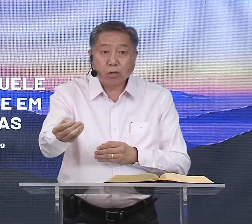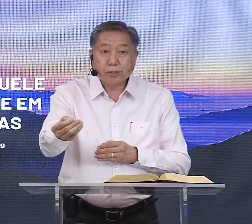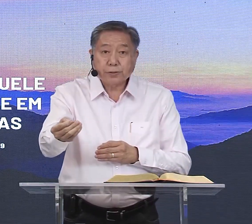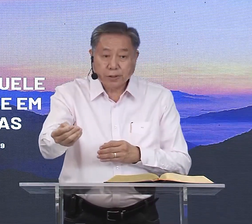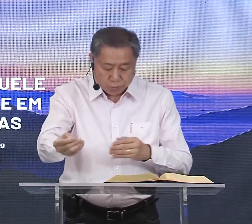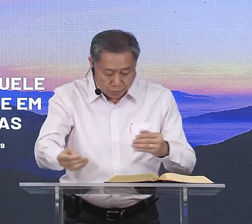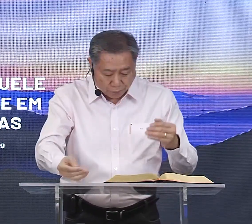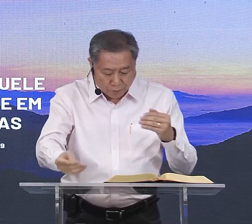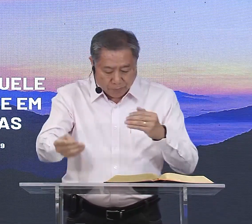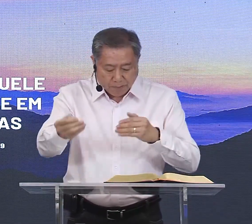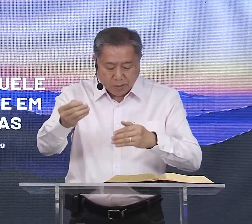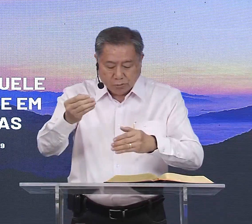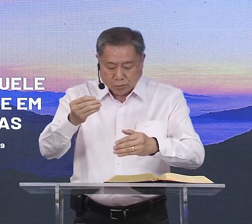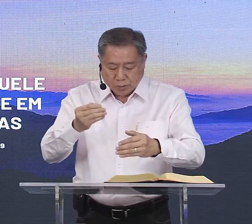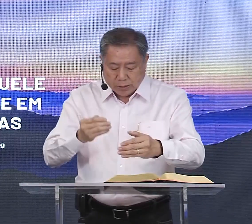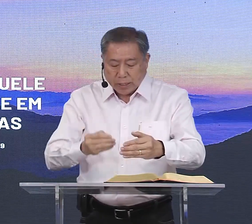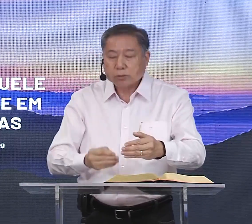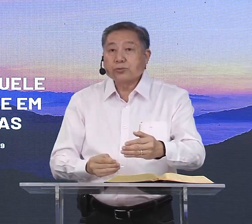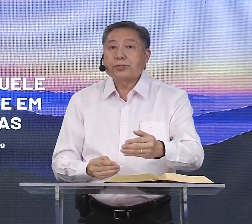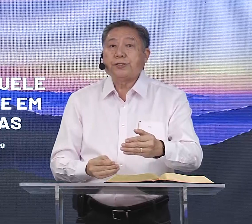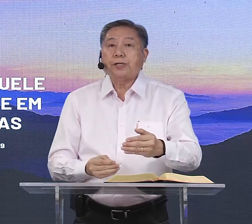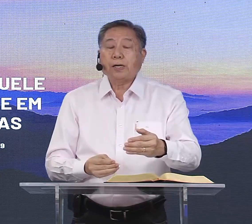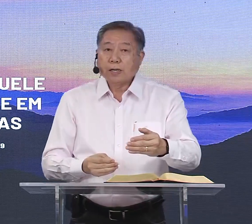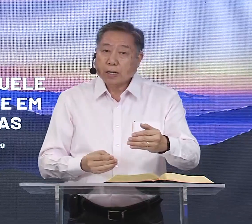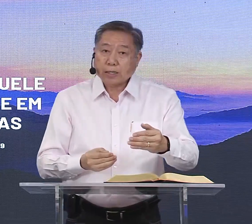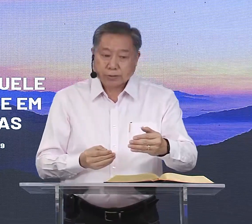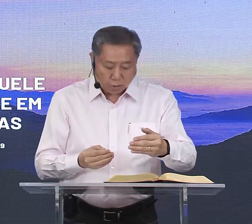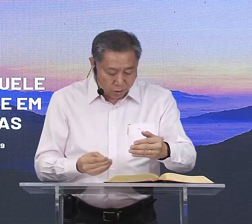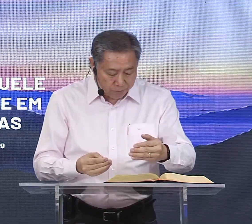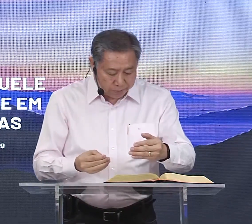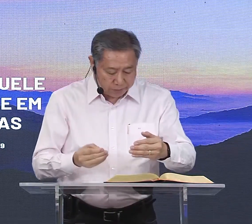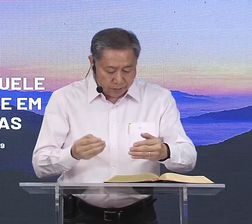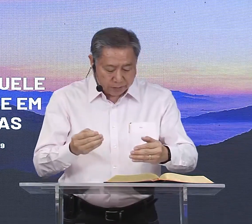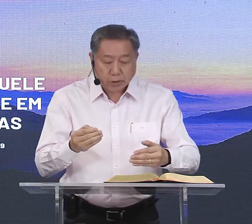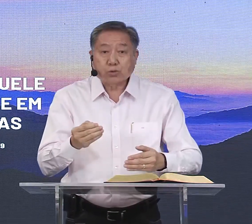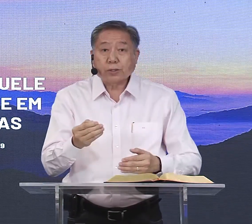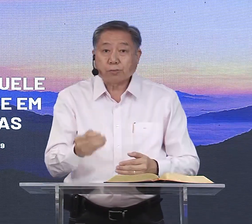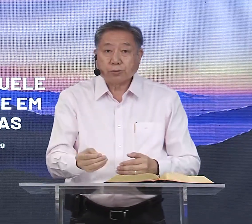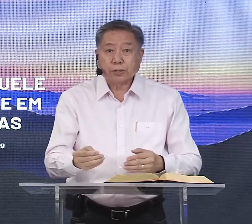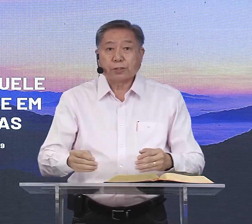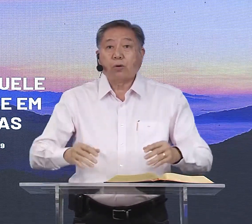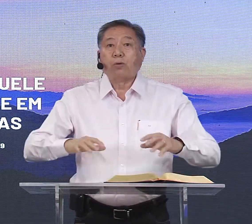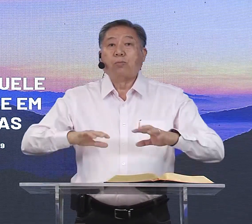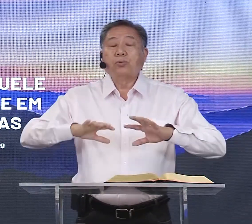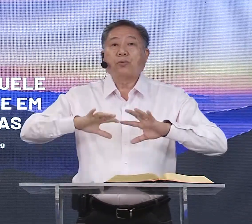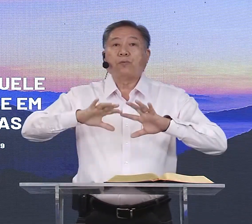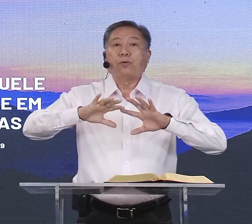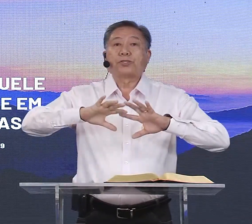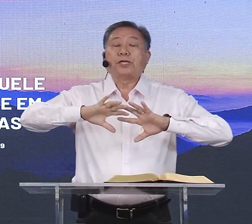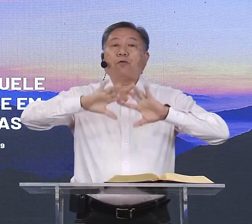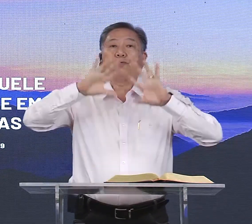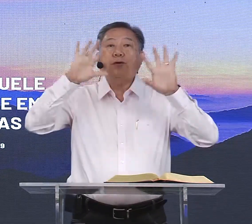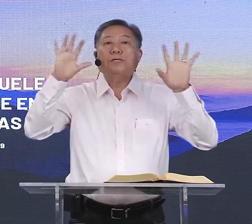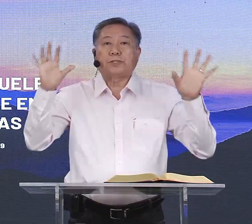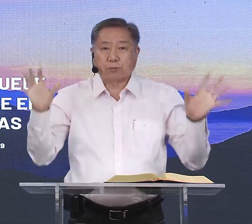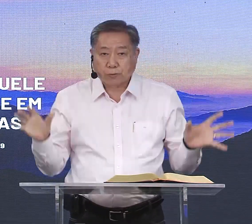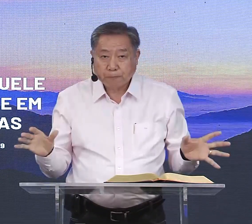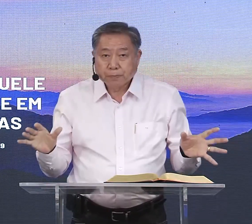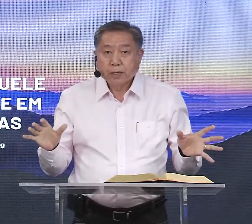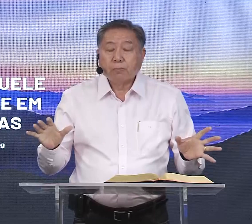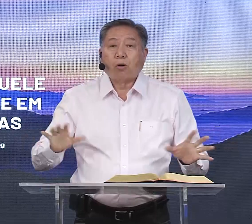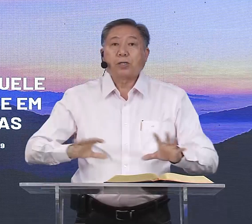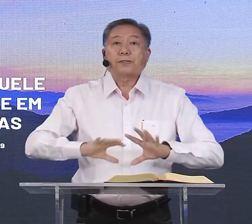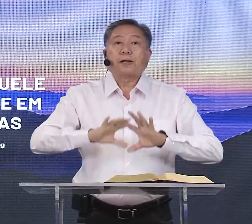proclamam a glória de Deus e o firmamento anuncia as obras das suas mãos. Então, o céu